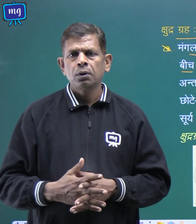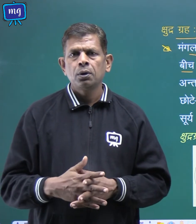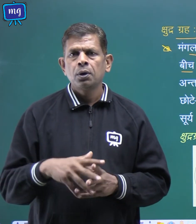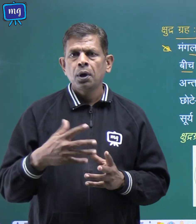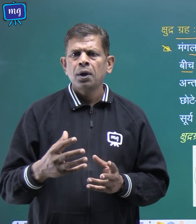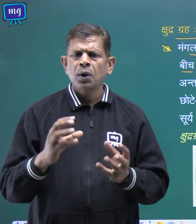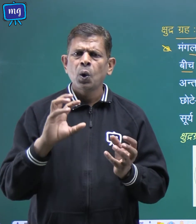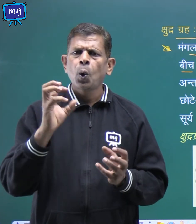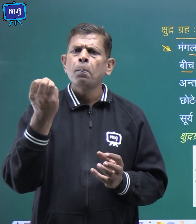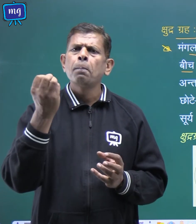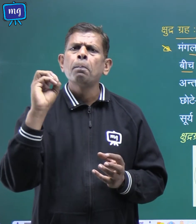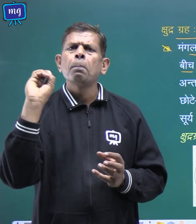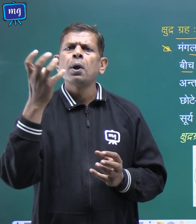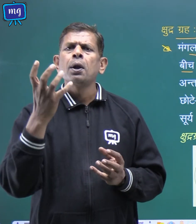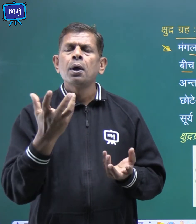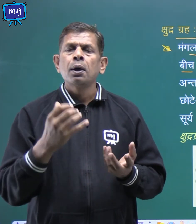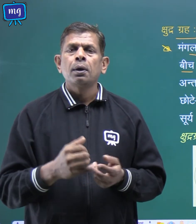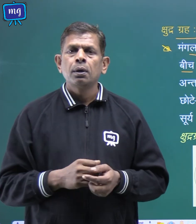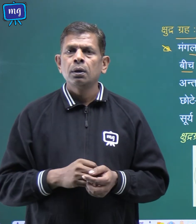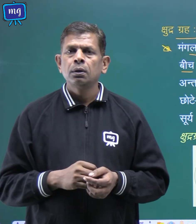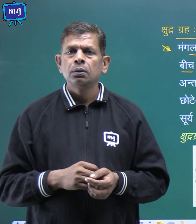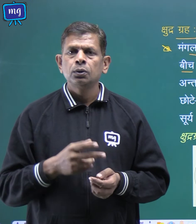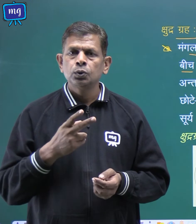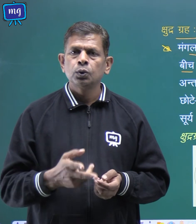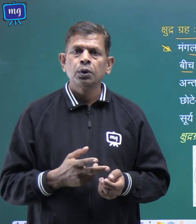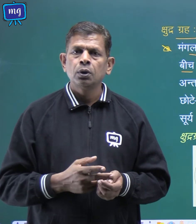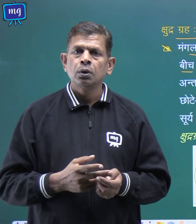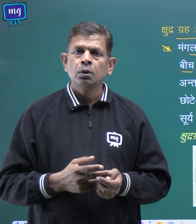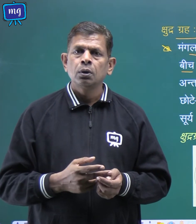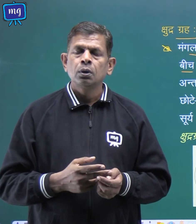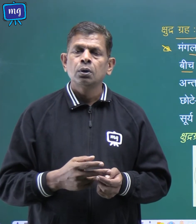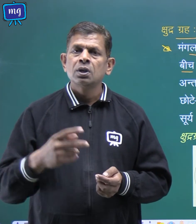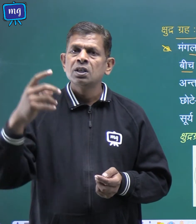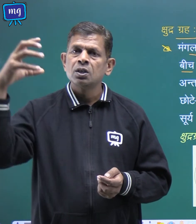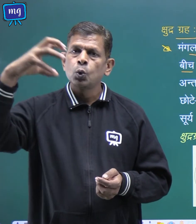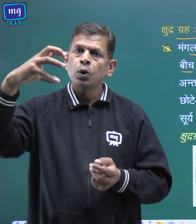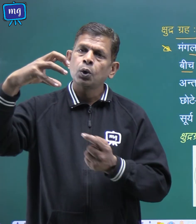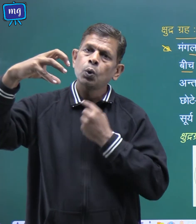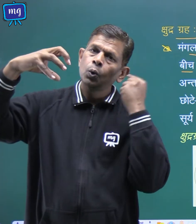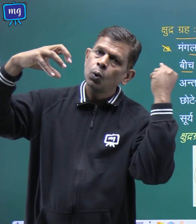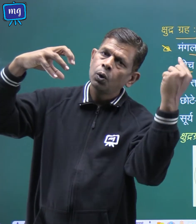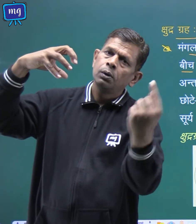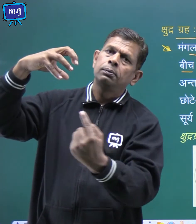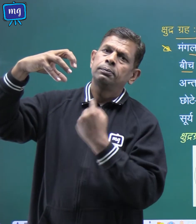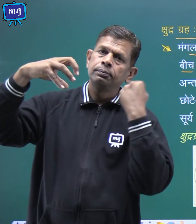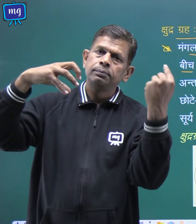ऐसे पिंड पाए जाते हैं जो कि सूर्य के चारों ओर चक्कर लगाते रहते